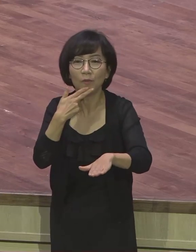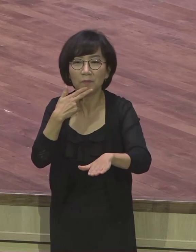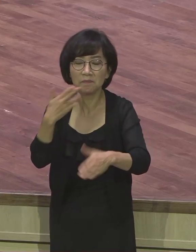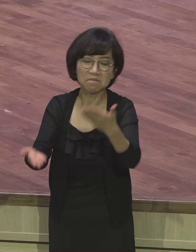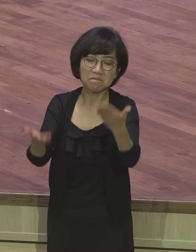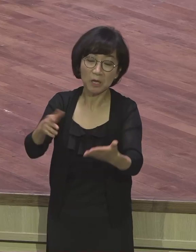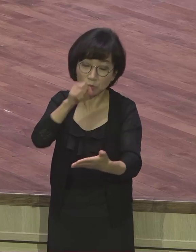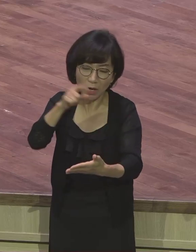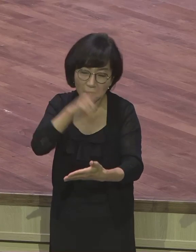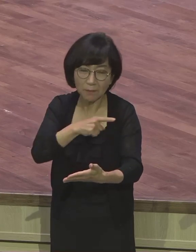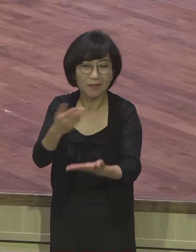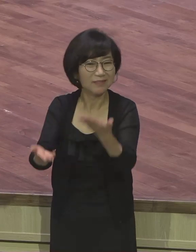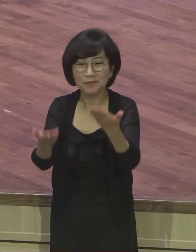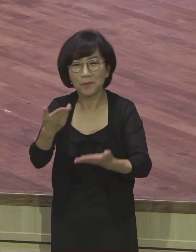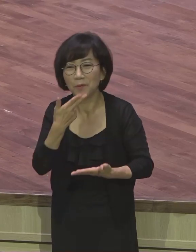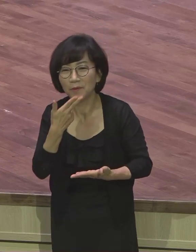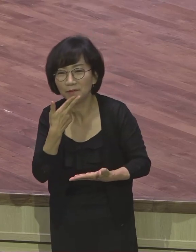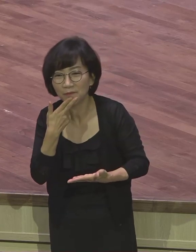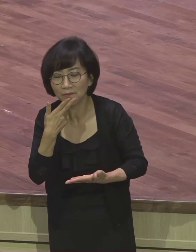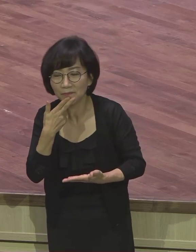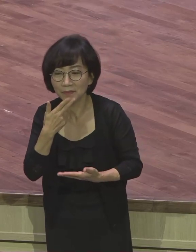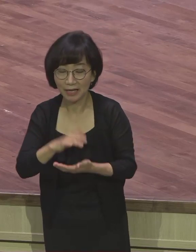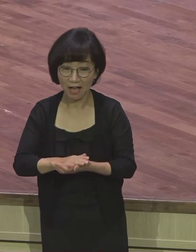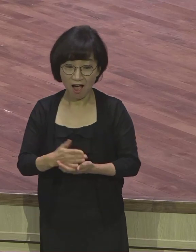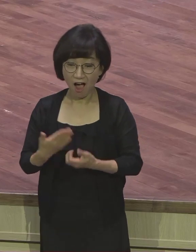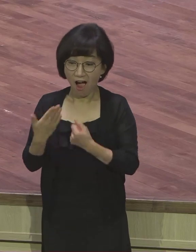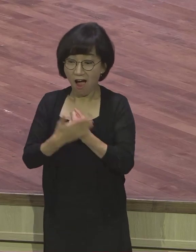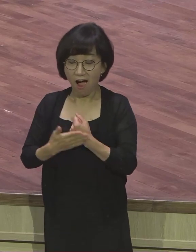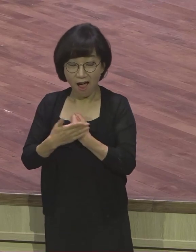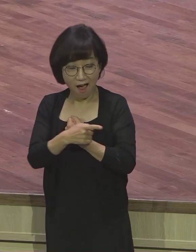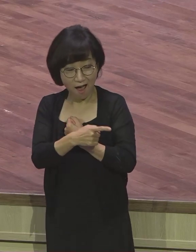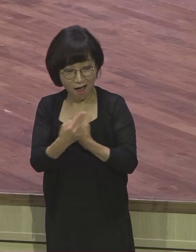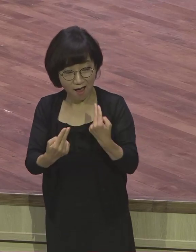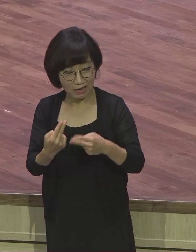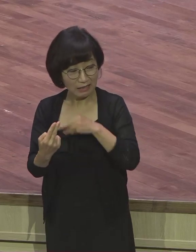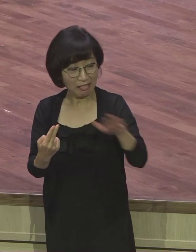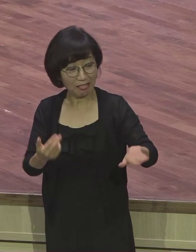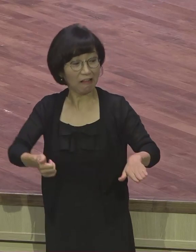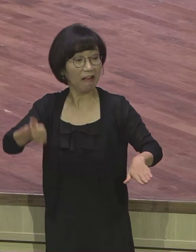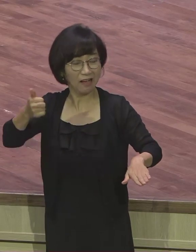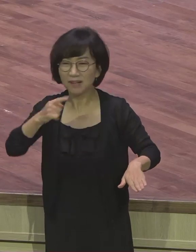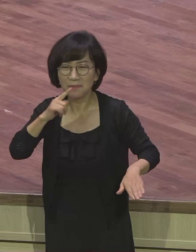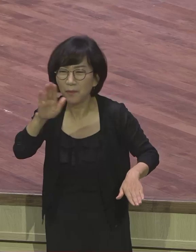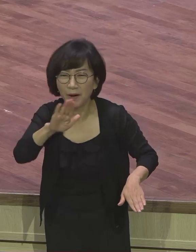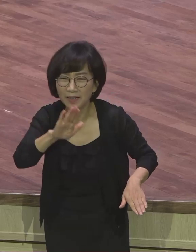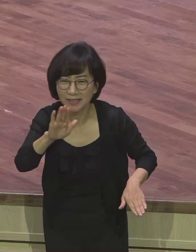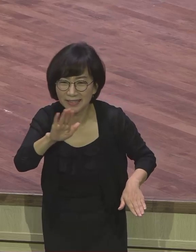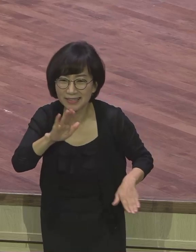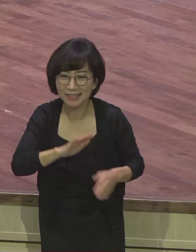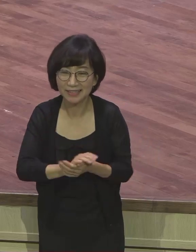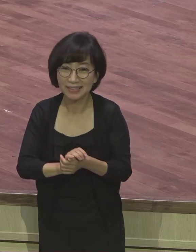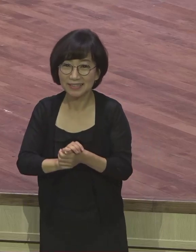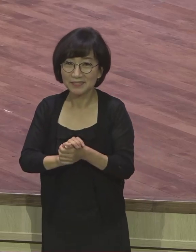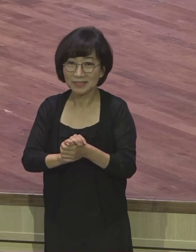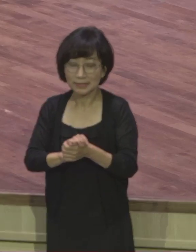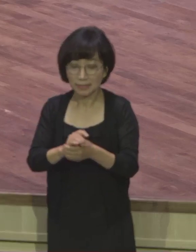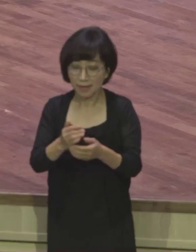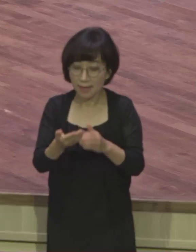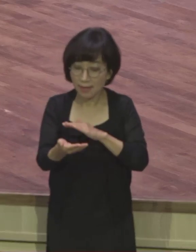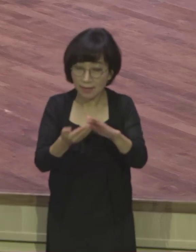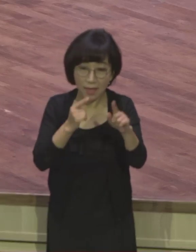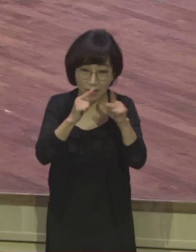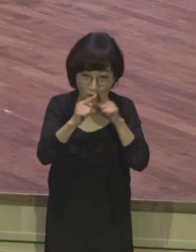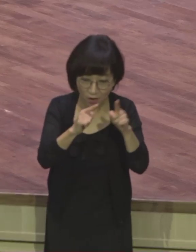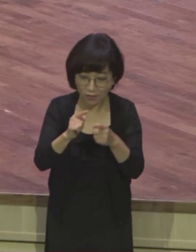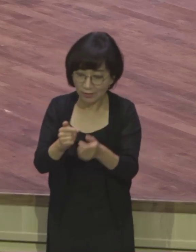어느 특정 은사가 다른 사람보다 우위에 있는 것이 아니다라는 얘기예요. 본문에 보면 바울은 예언, 섬김,